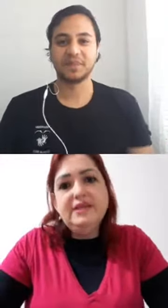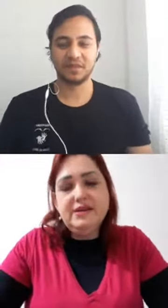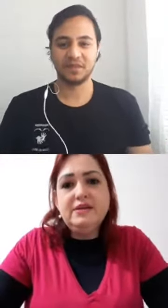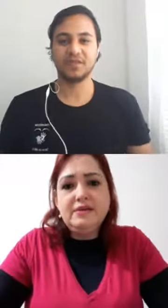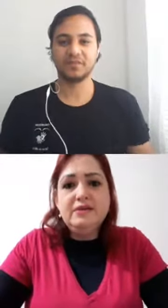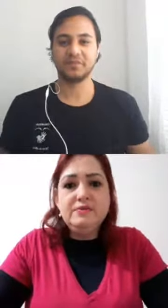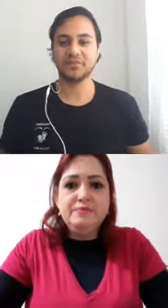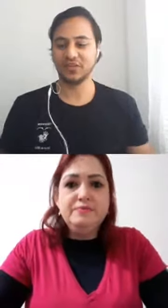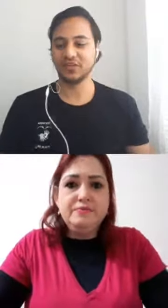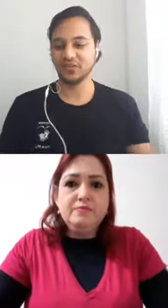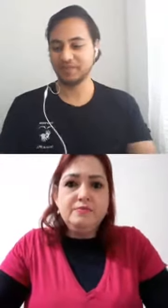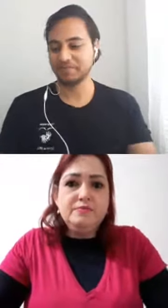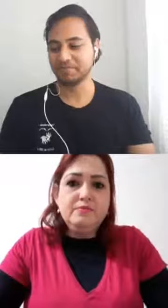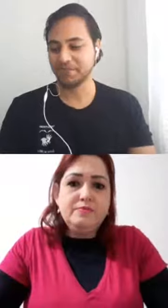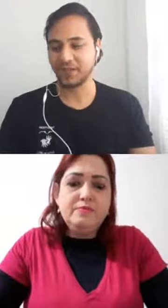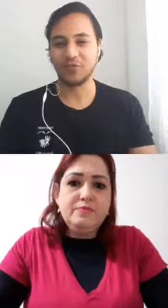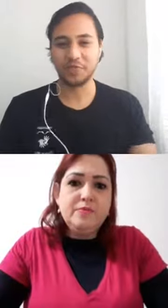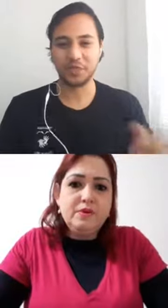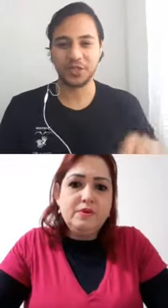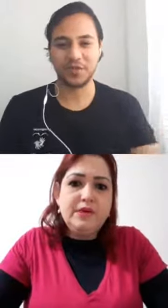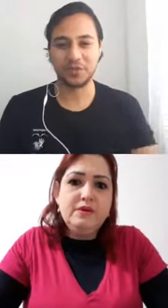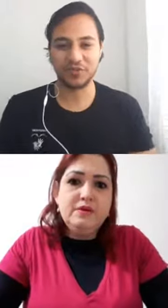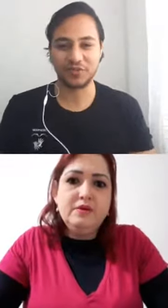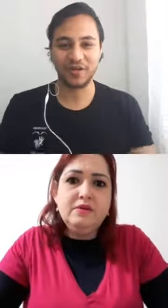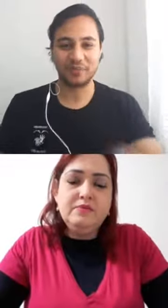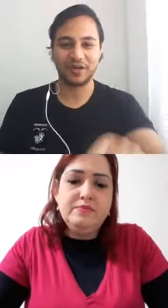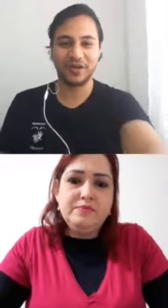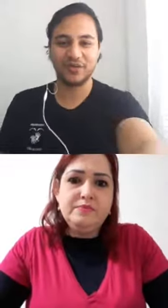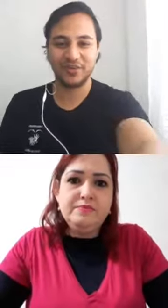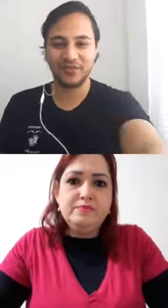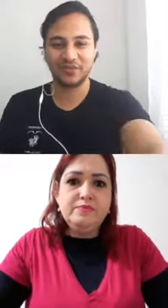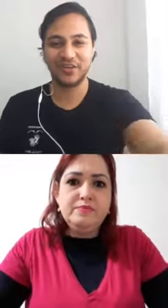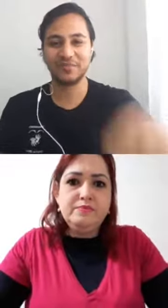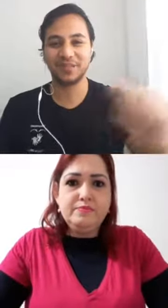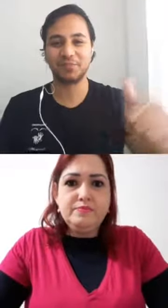Sim, aham. Isso aí. Então, vamos pedir de novo pro pessoal aí, apertar